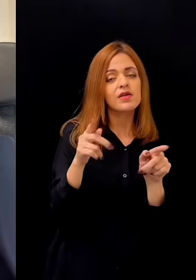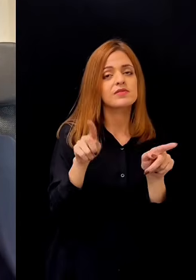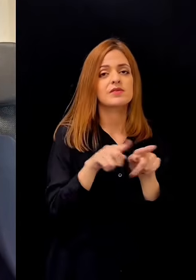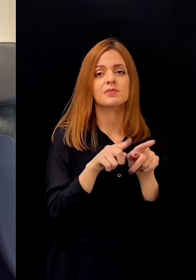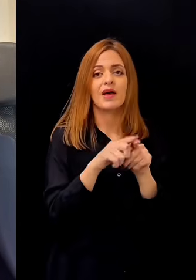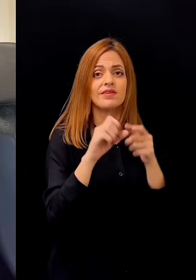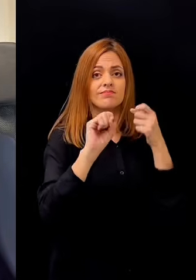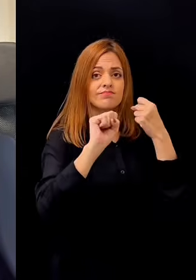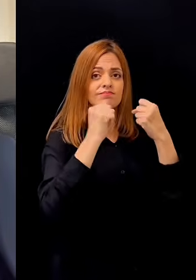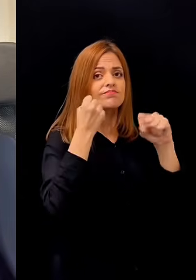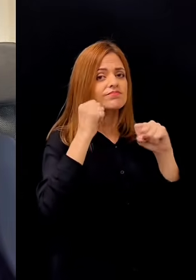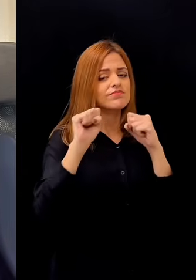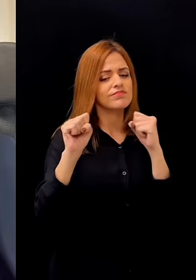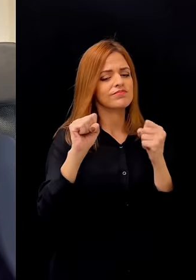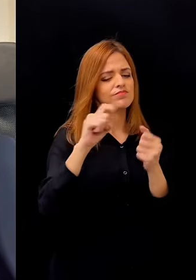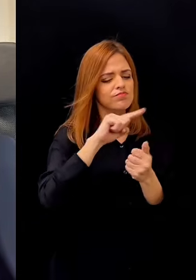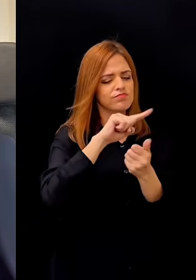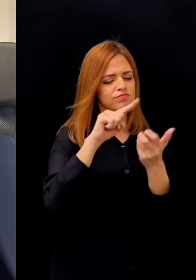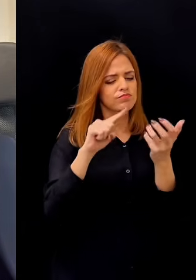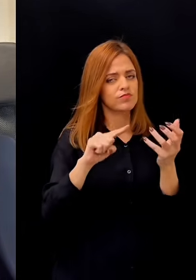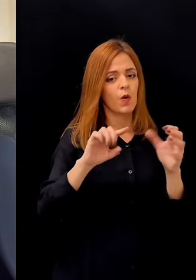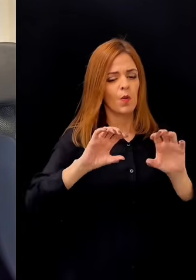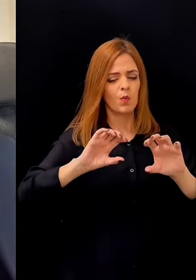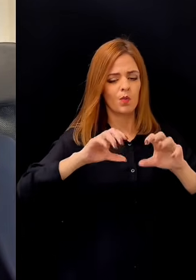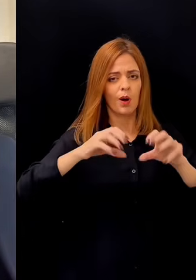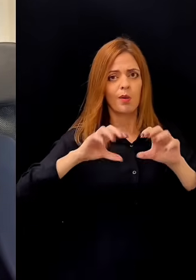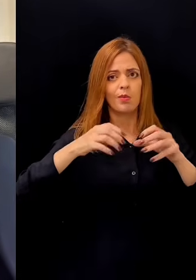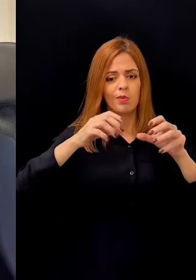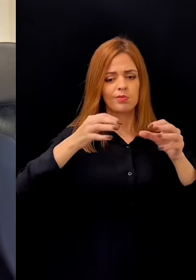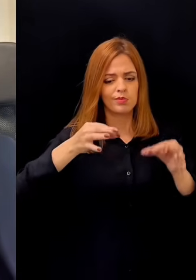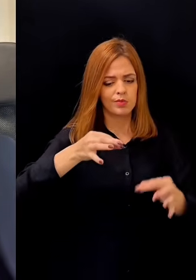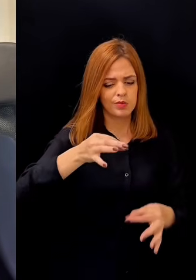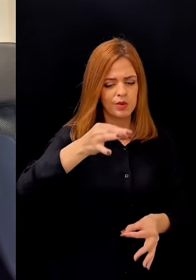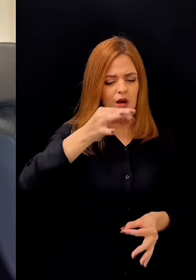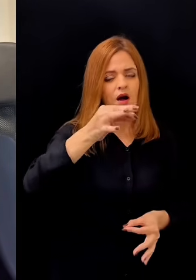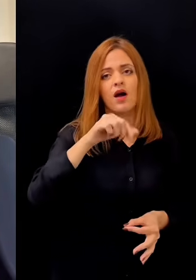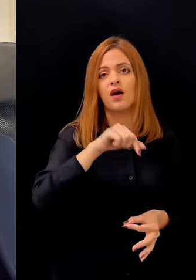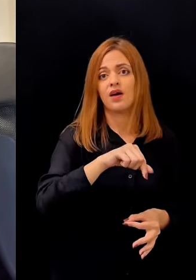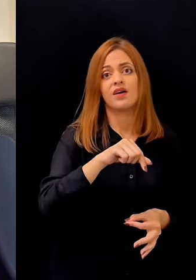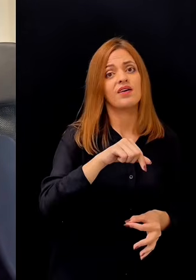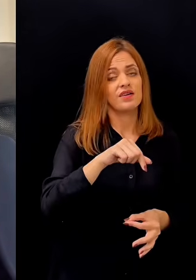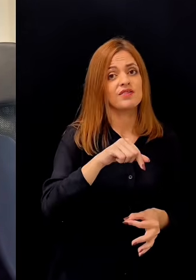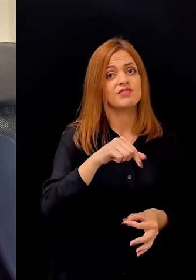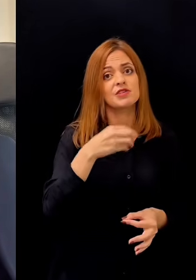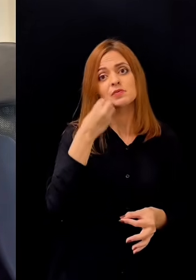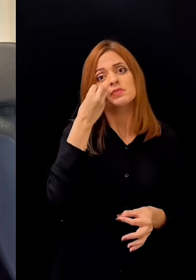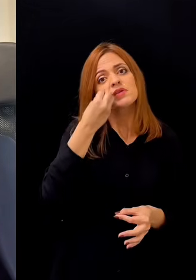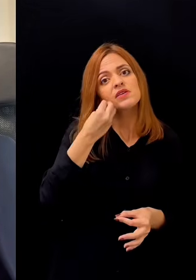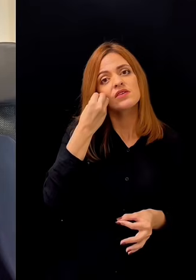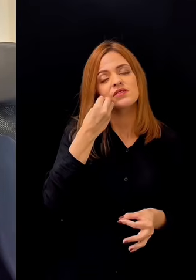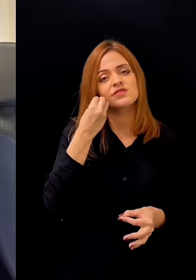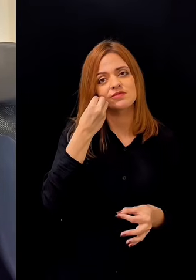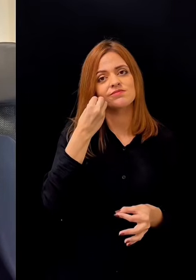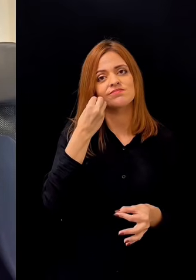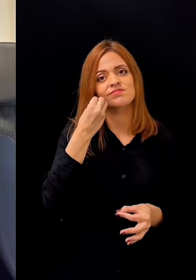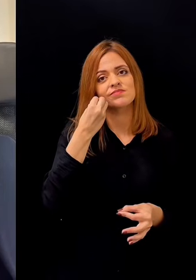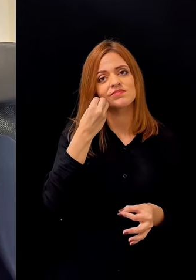Então, ele era um homem experiente no Velho Testamento.